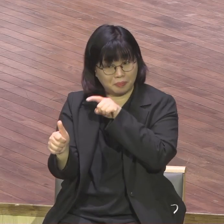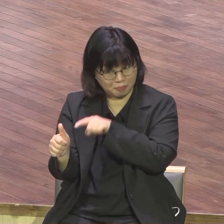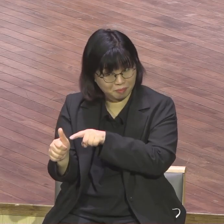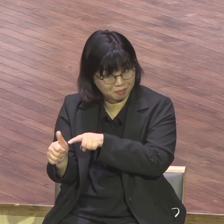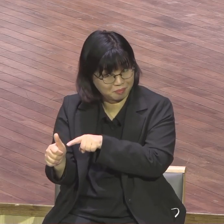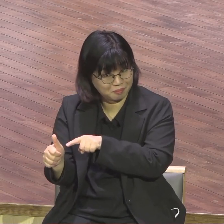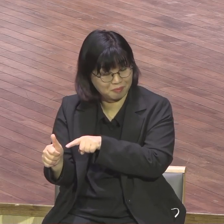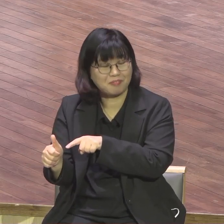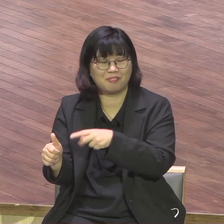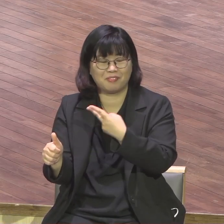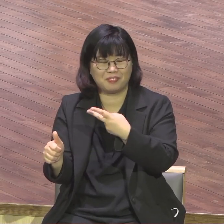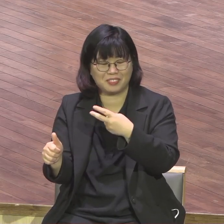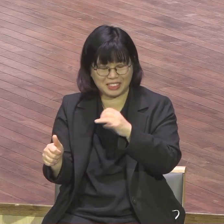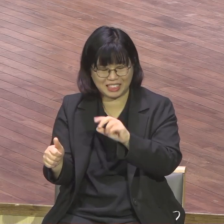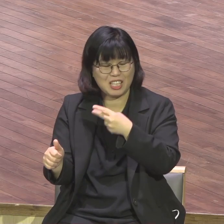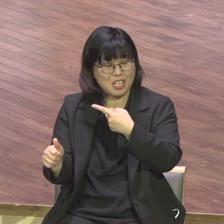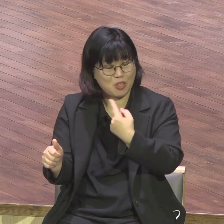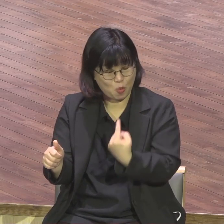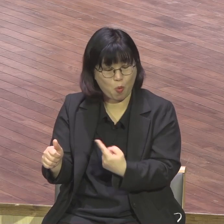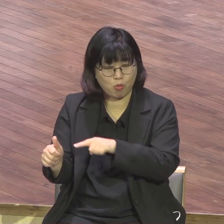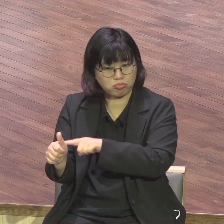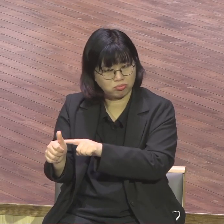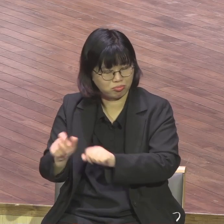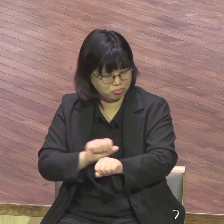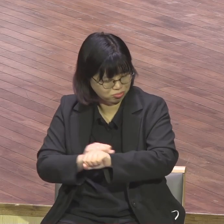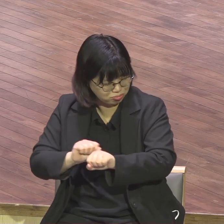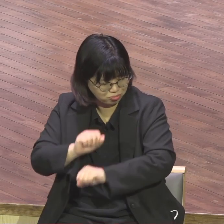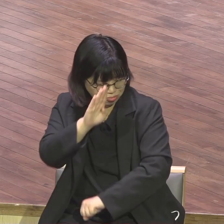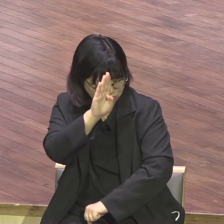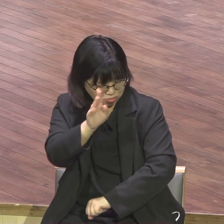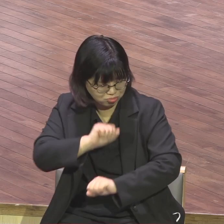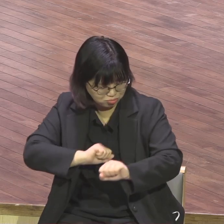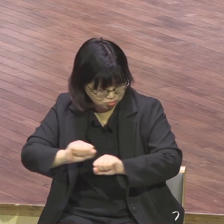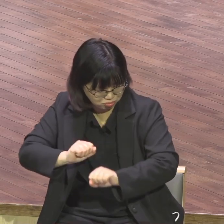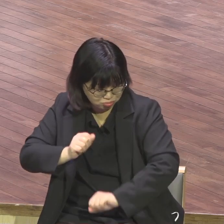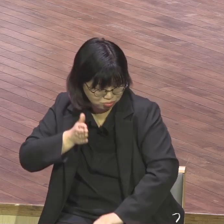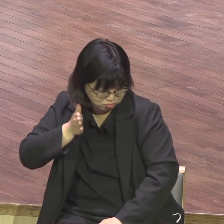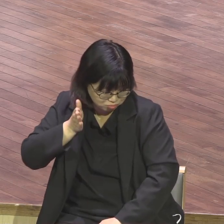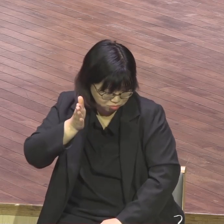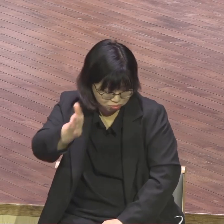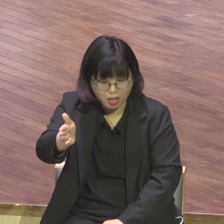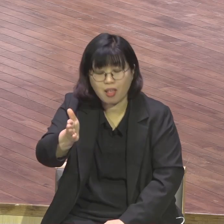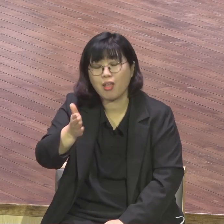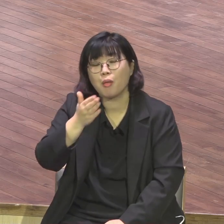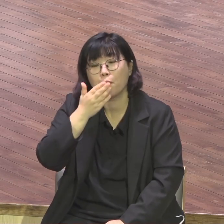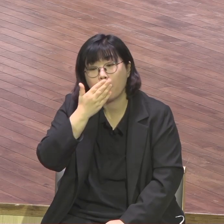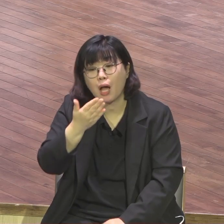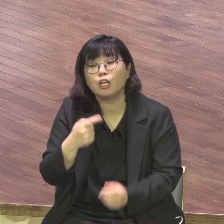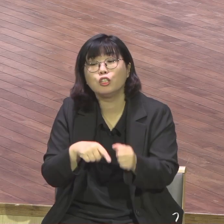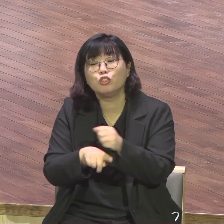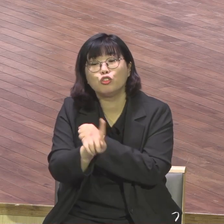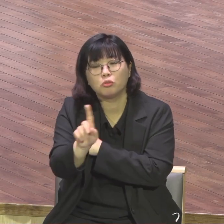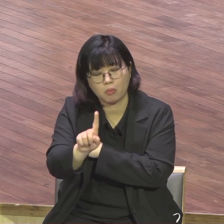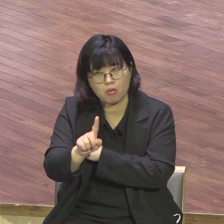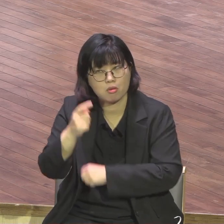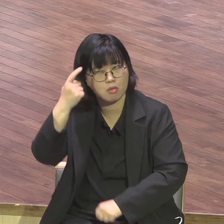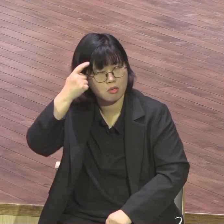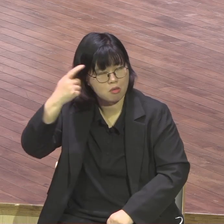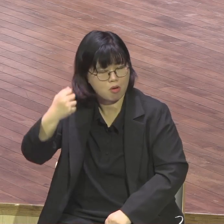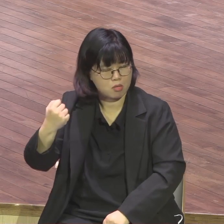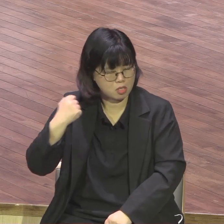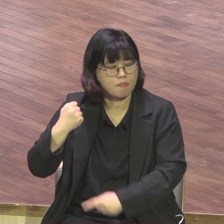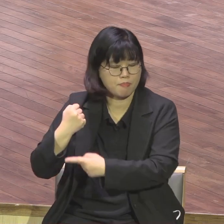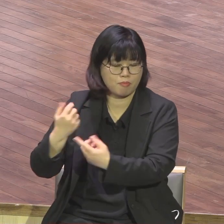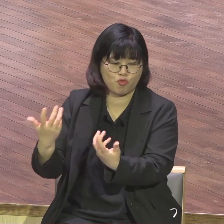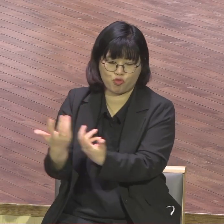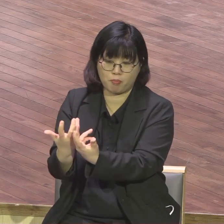내면에 복음의 힘이 있었어요. 이 바울을 통해서 받은 영적 은혜를 많이 받았기 때문에, 하나님이 바울을 통해 서는